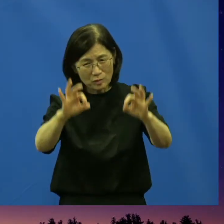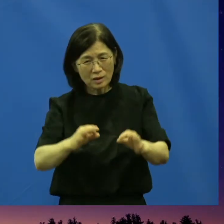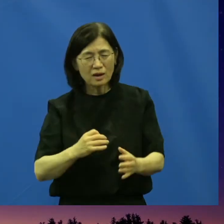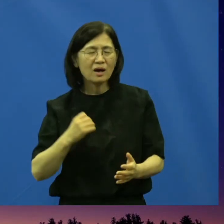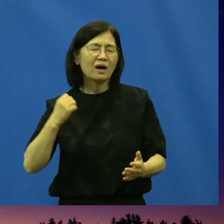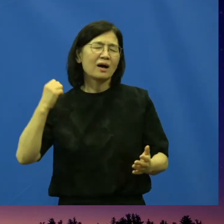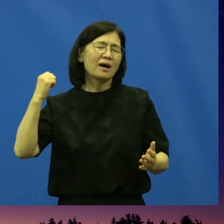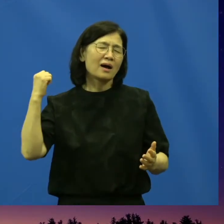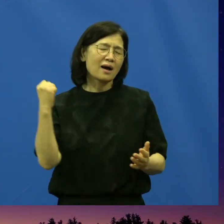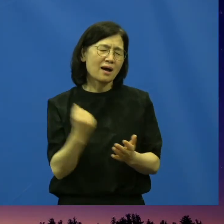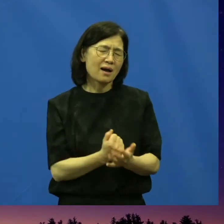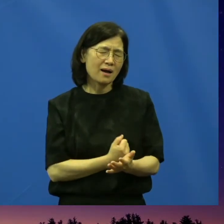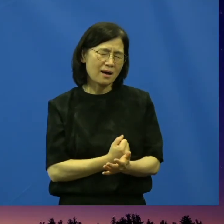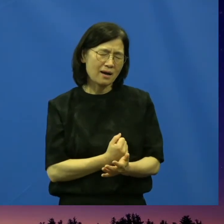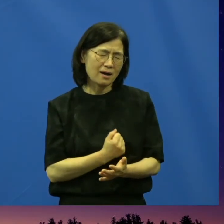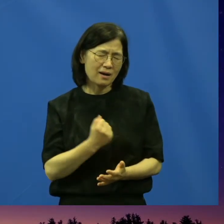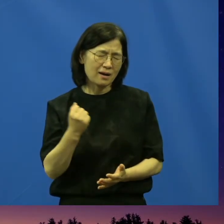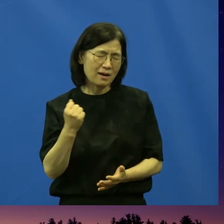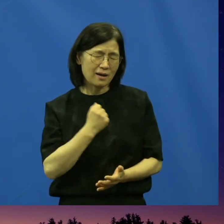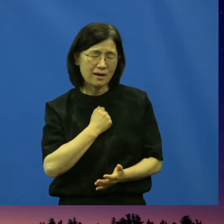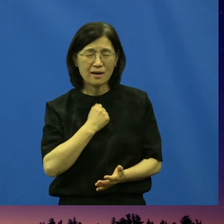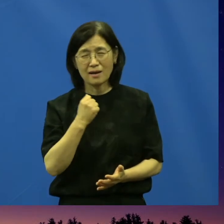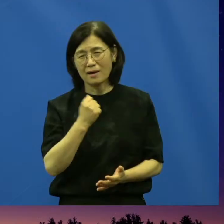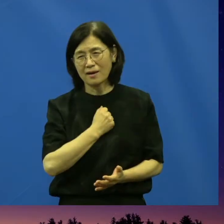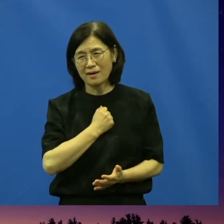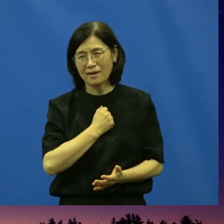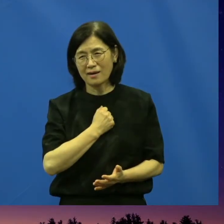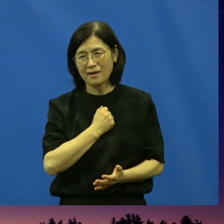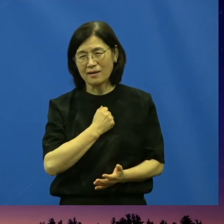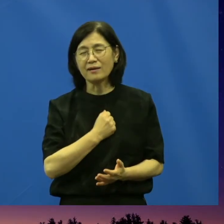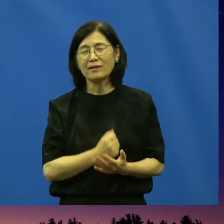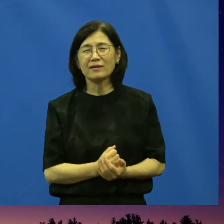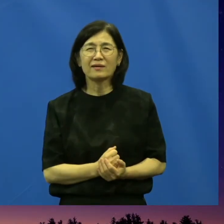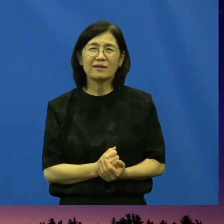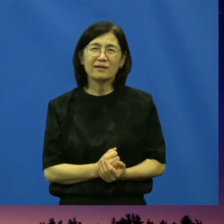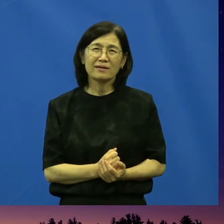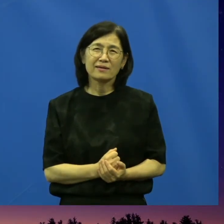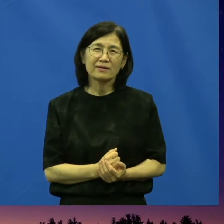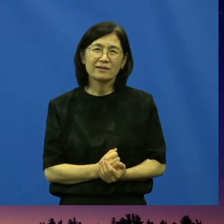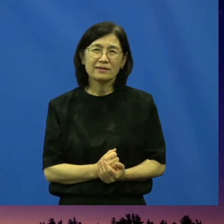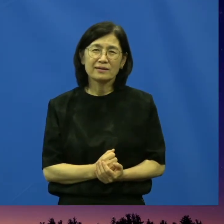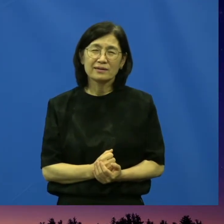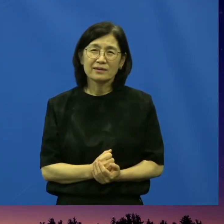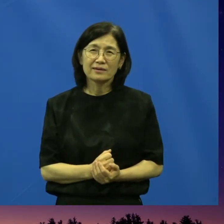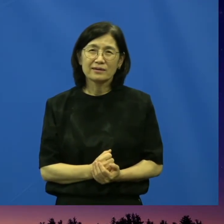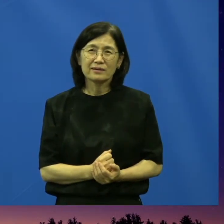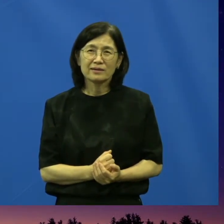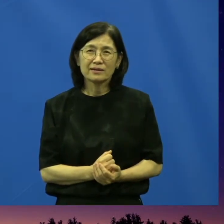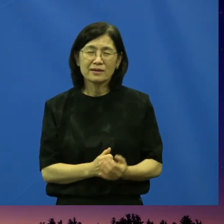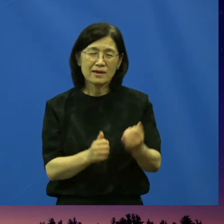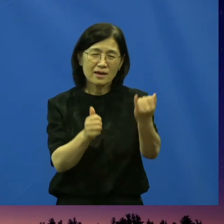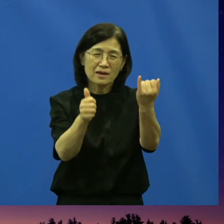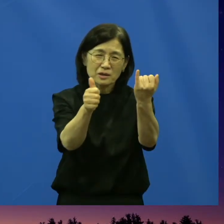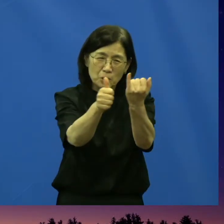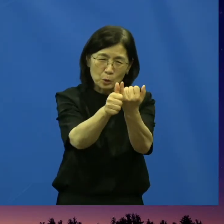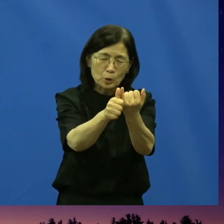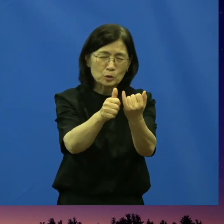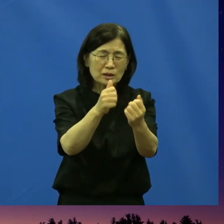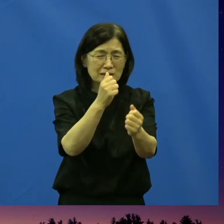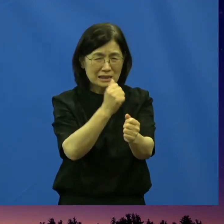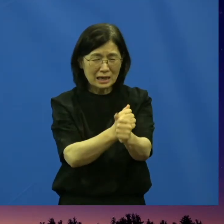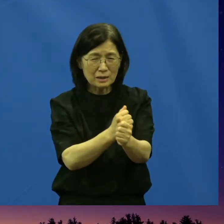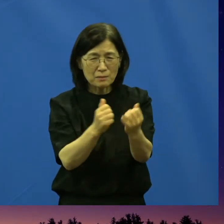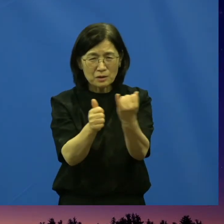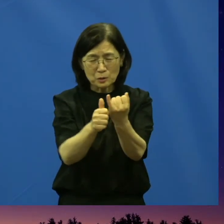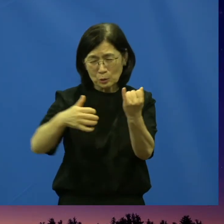남녀노소는 마찬가지. 아이는 아이대로, 어른은 어른대로, 남자는 남자대로, 여자는 여자대로, 결혼한 사람은 결혼한 사람대로, 안 한 사람은